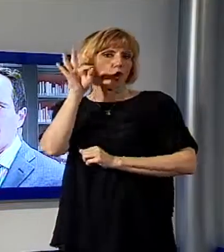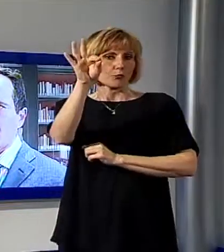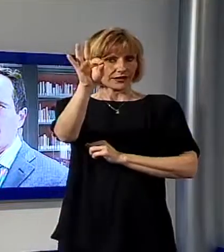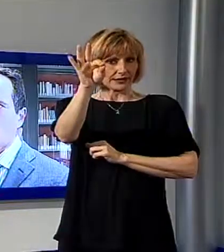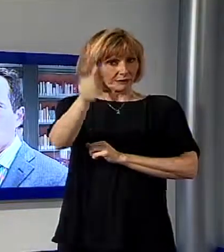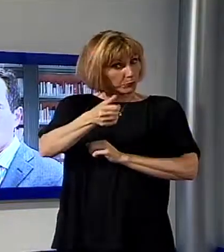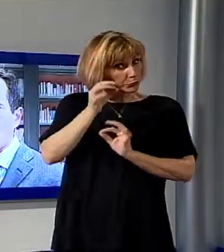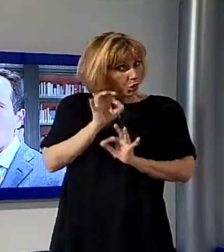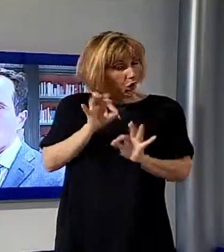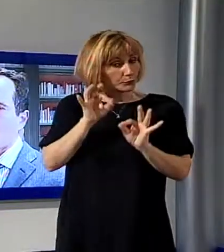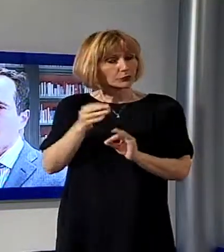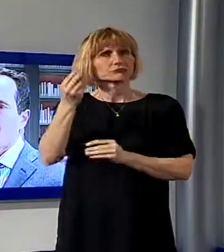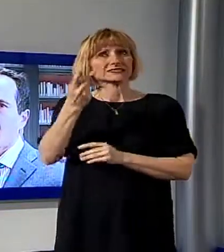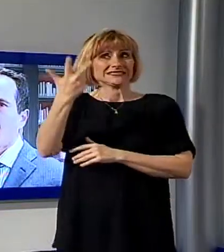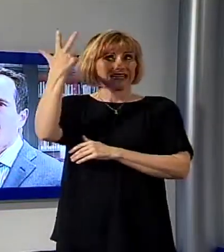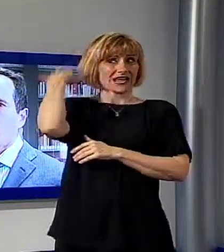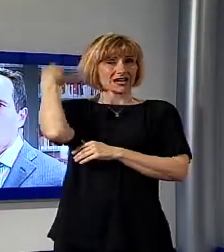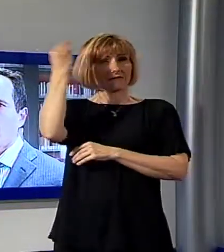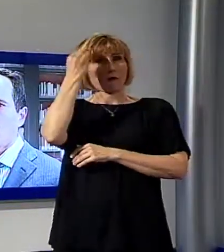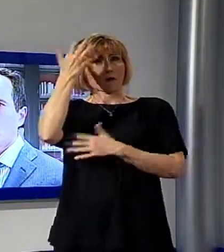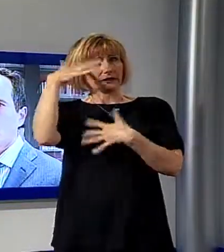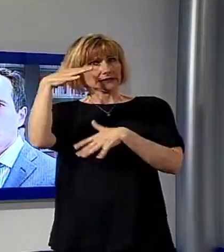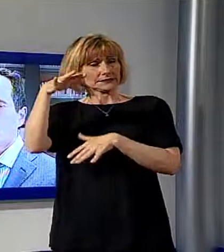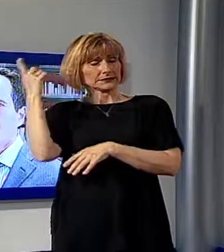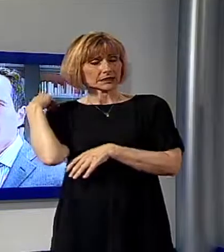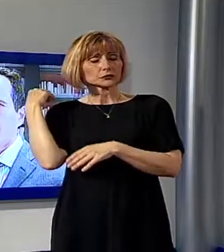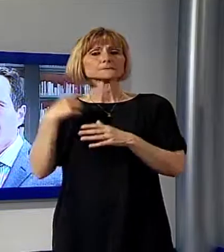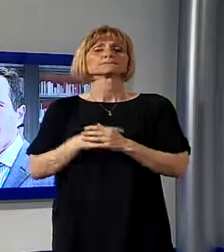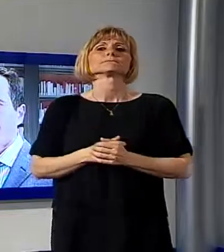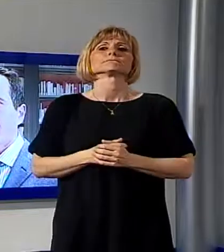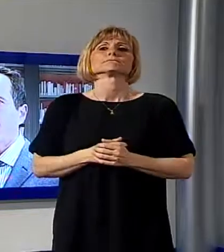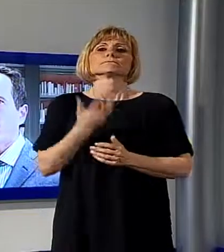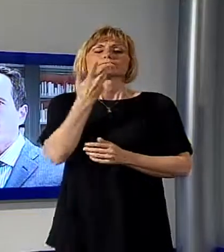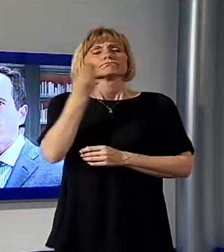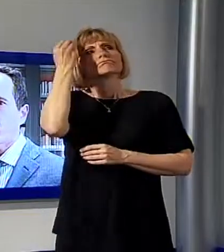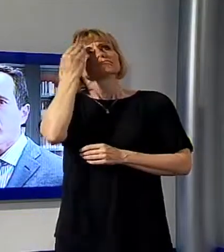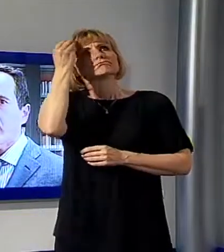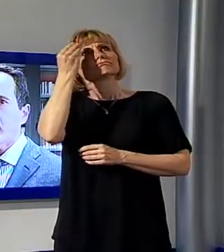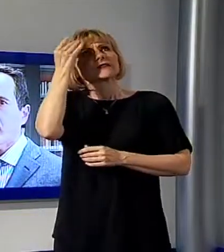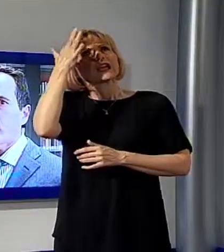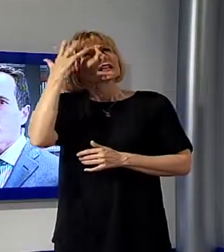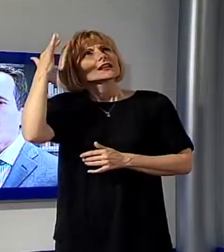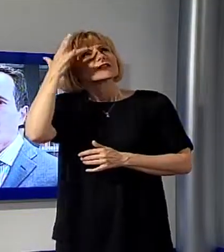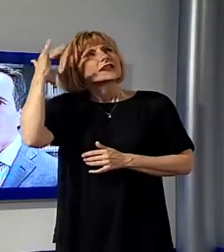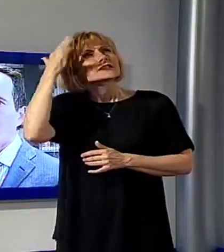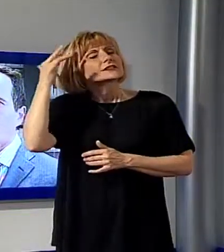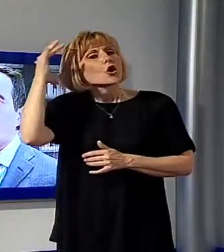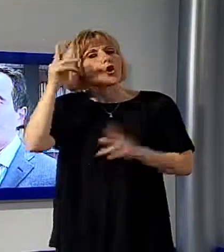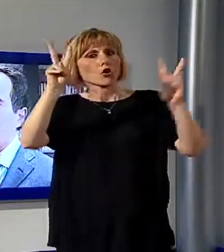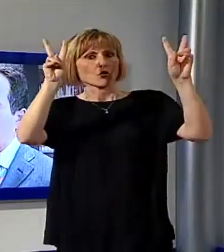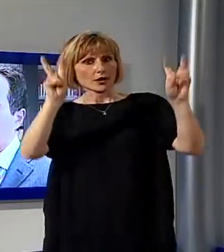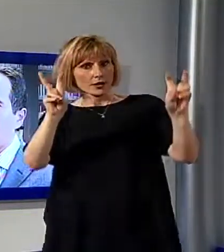l'abbiamo pensato ormai 3 anni fa, era quello di far riflettere i nostri studenti sui problemi